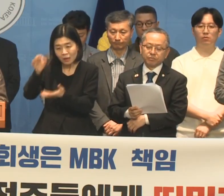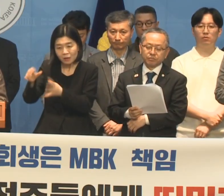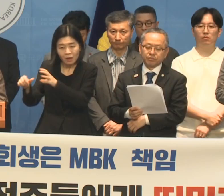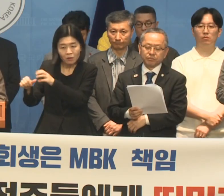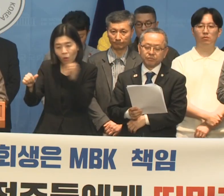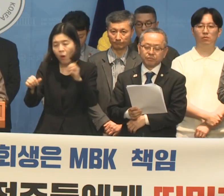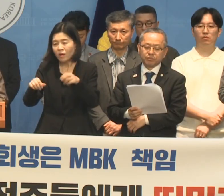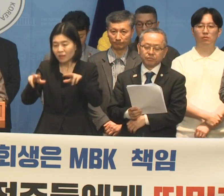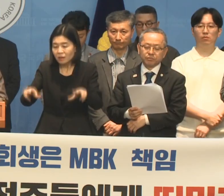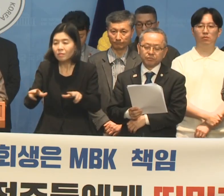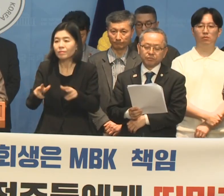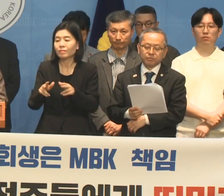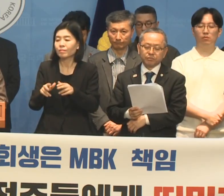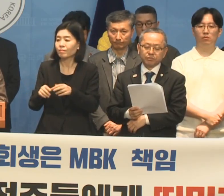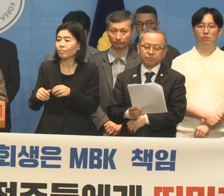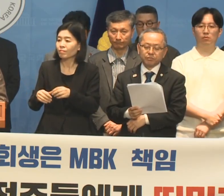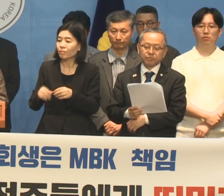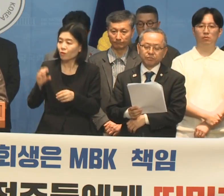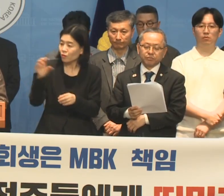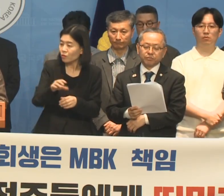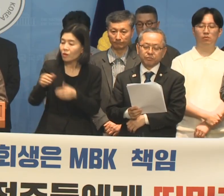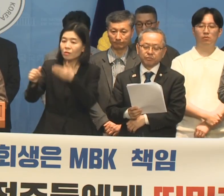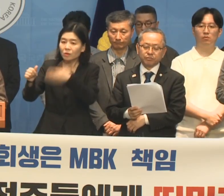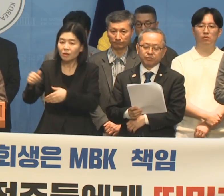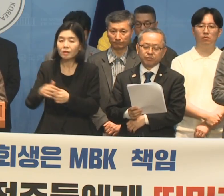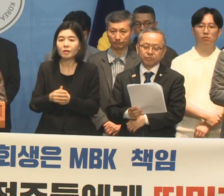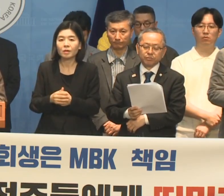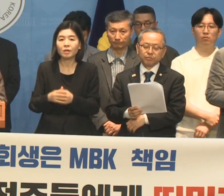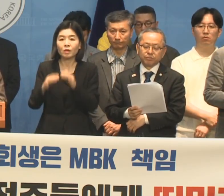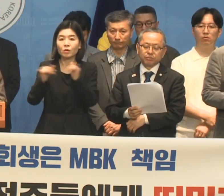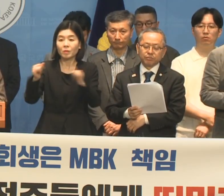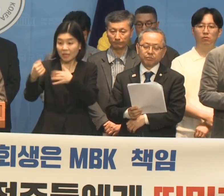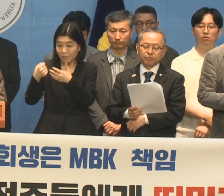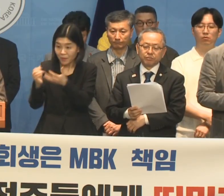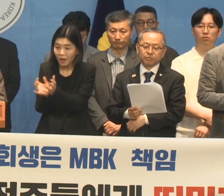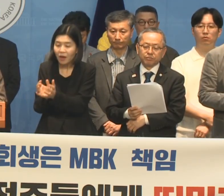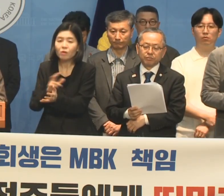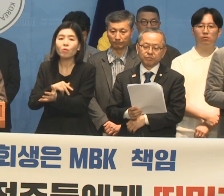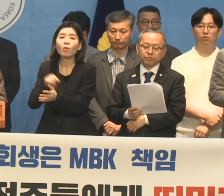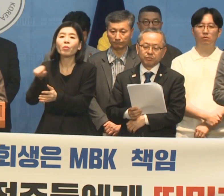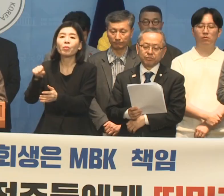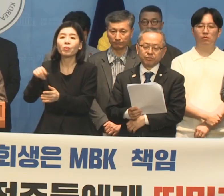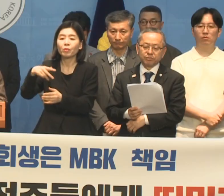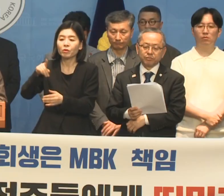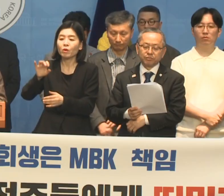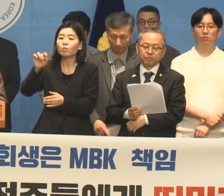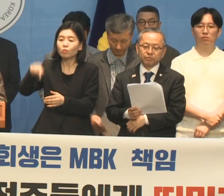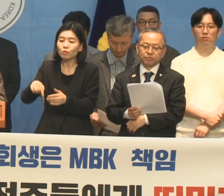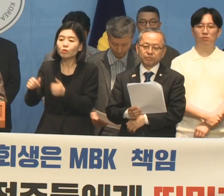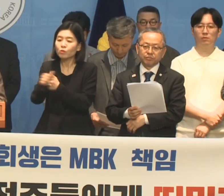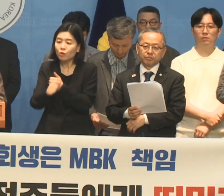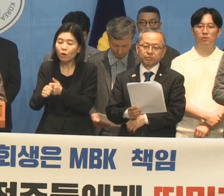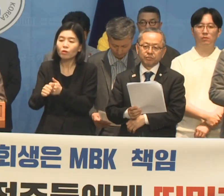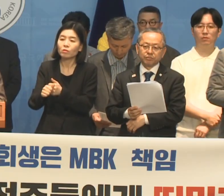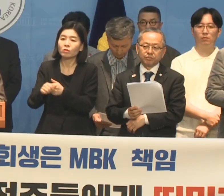실행하십시오. 국민의힘 정무위원들에게도 시간 끌지 말고 하루빨리 MBK